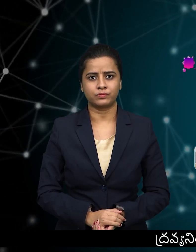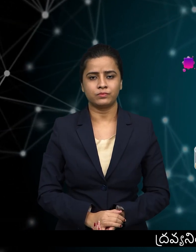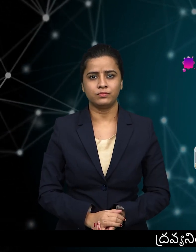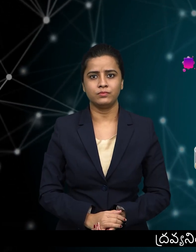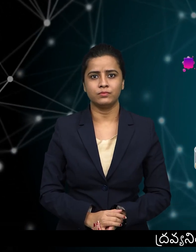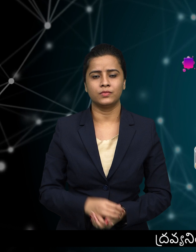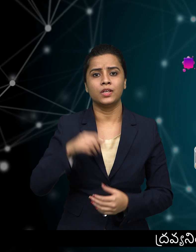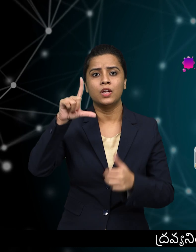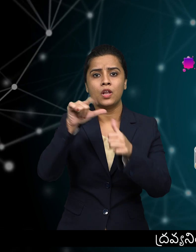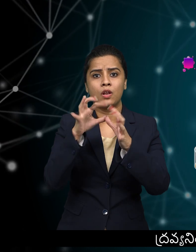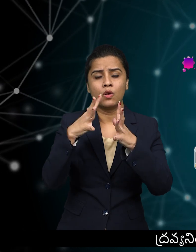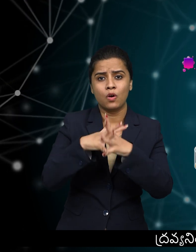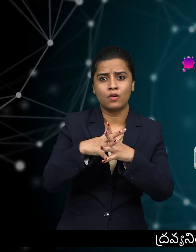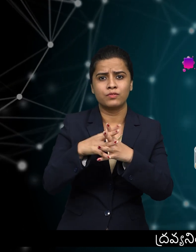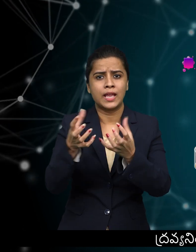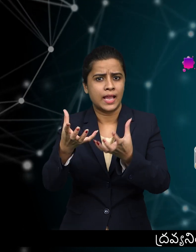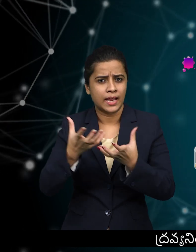ద్రవ్య నిత్యత్వ నియమం.